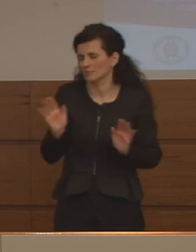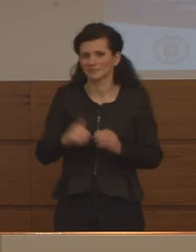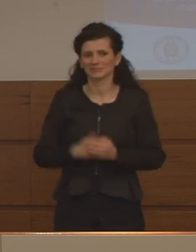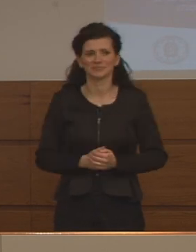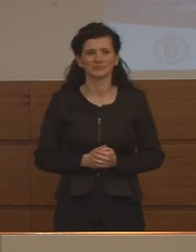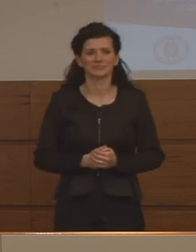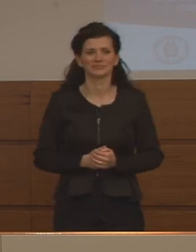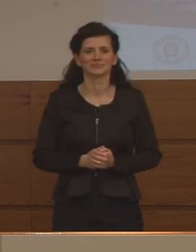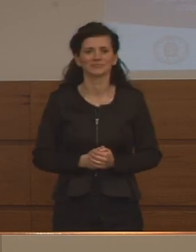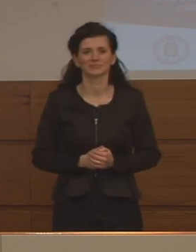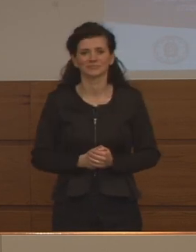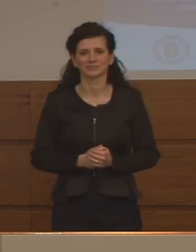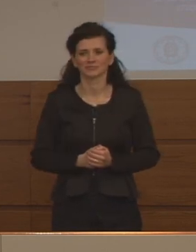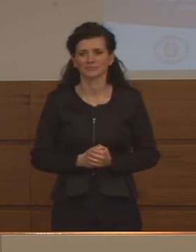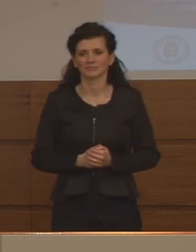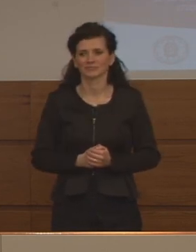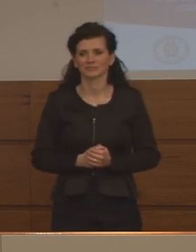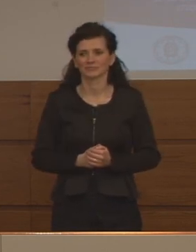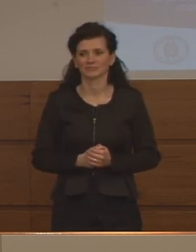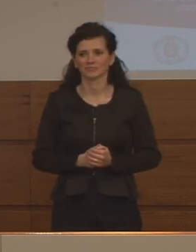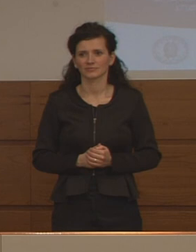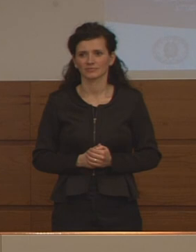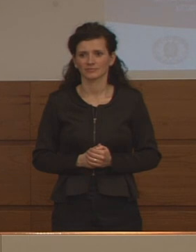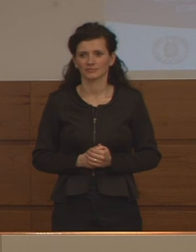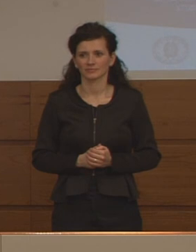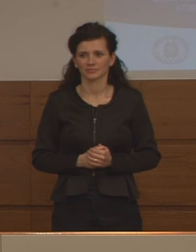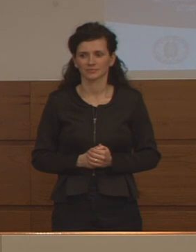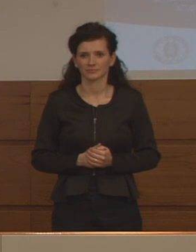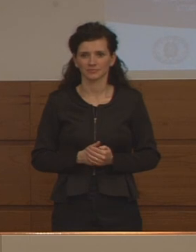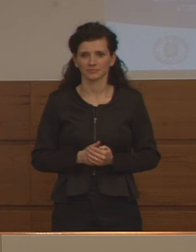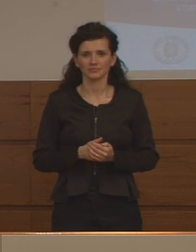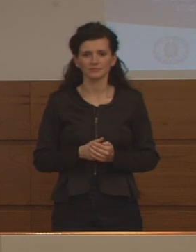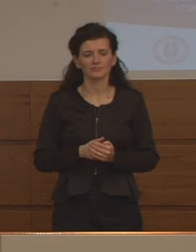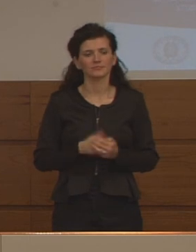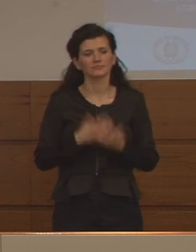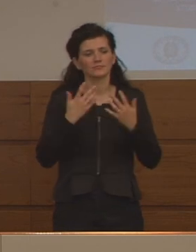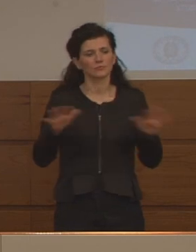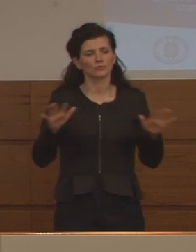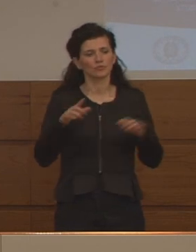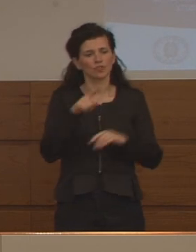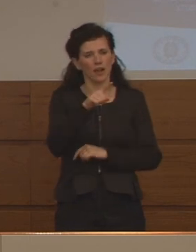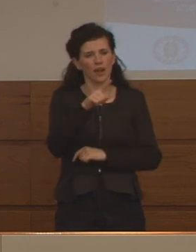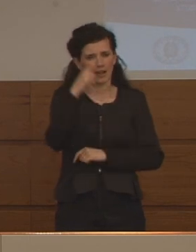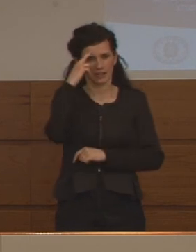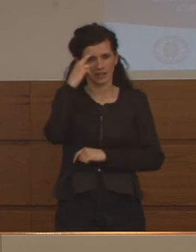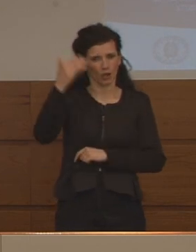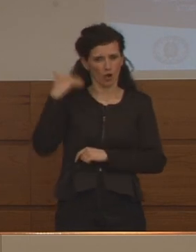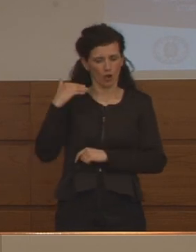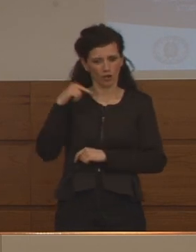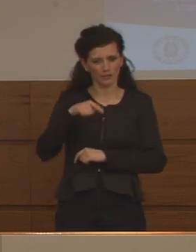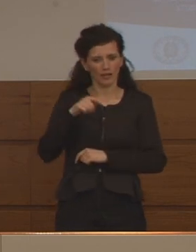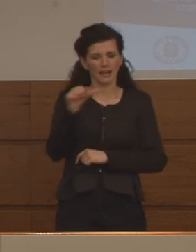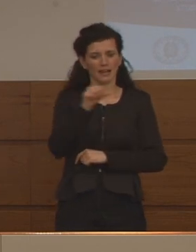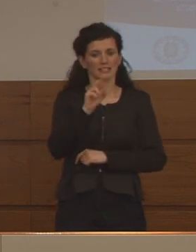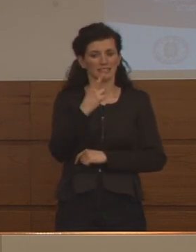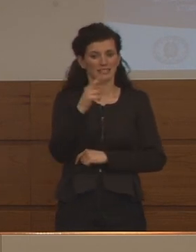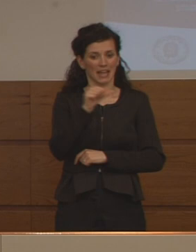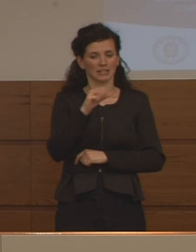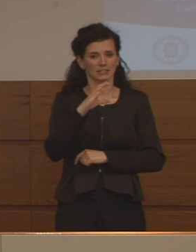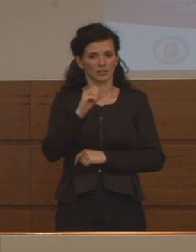allora come avuto già modo di ricordare l'infezione da sasco v2 un